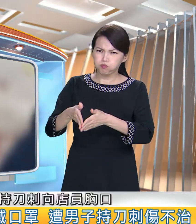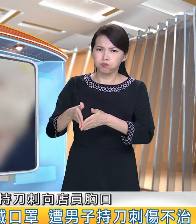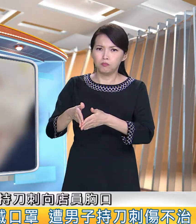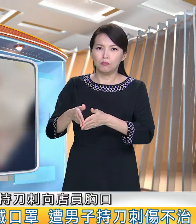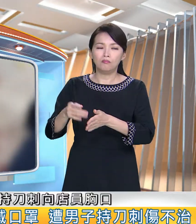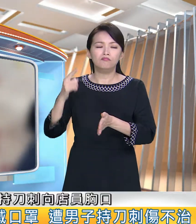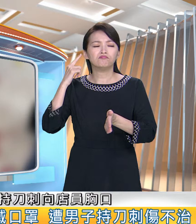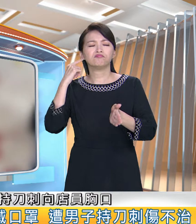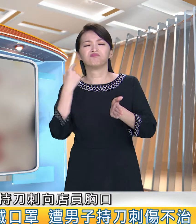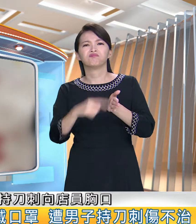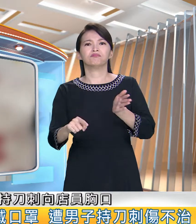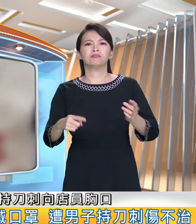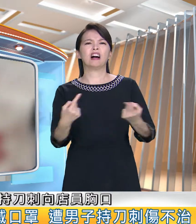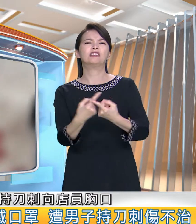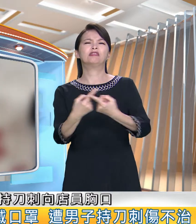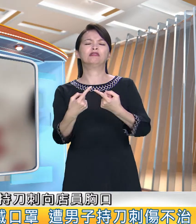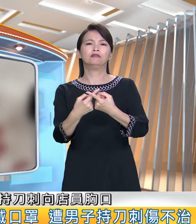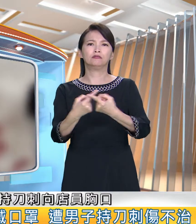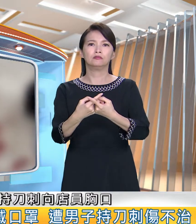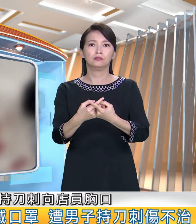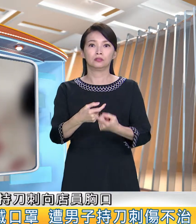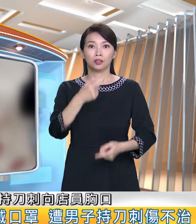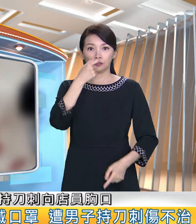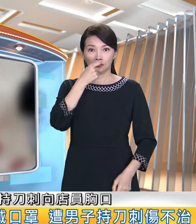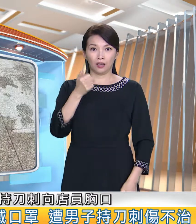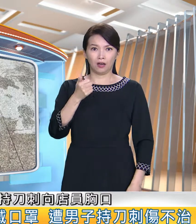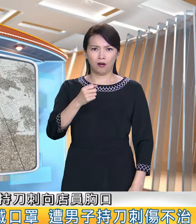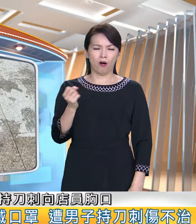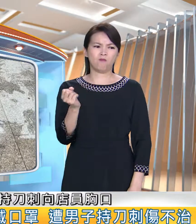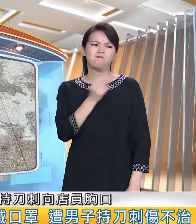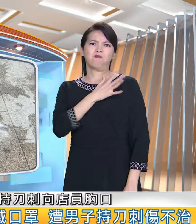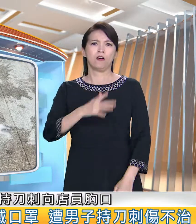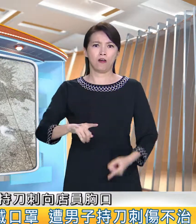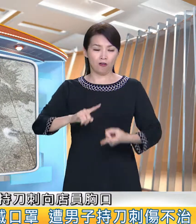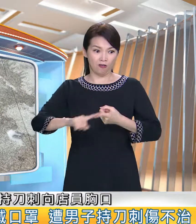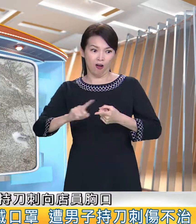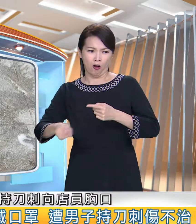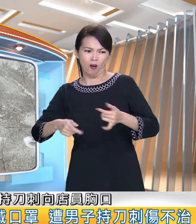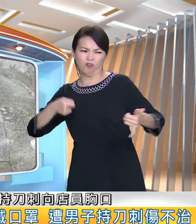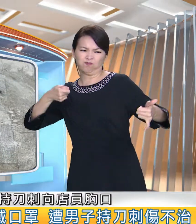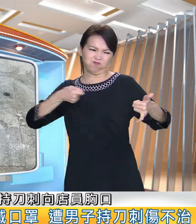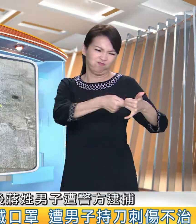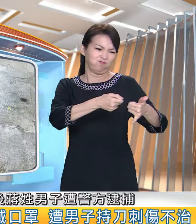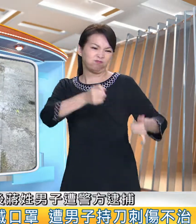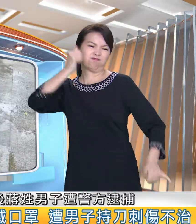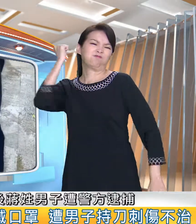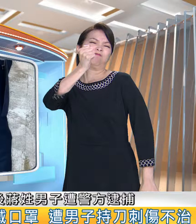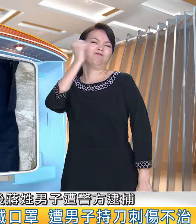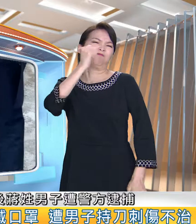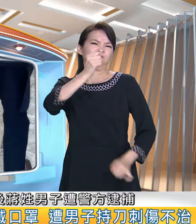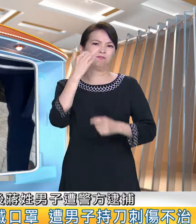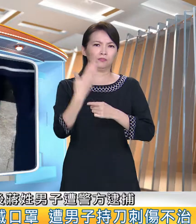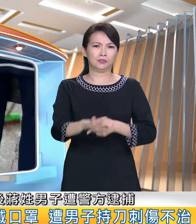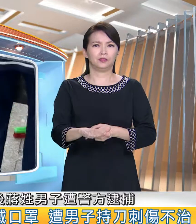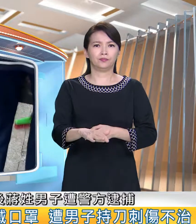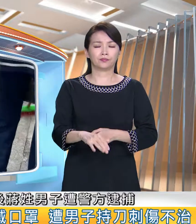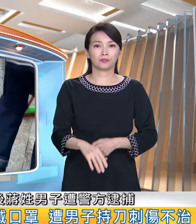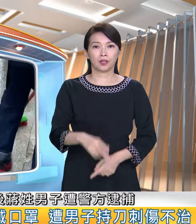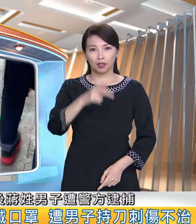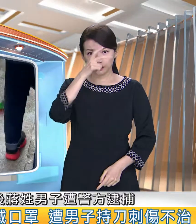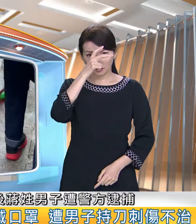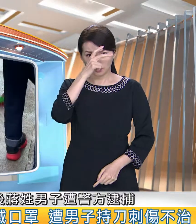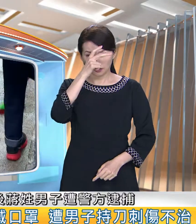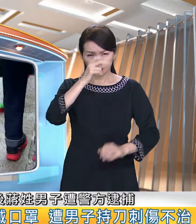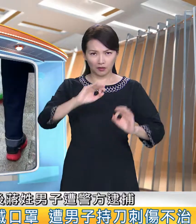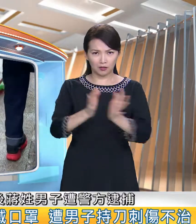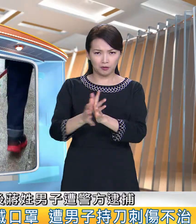角。蒋姓男子竟然持刀刺向了店员的胸口，送医不治。随